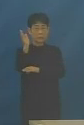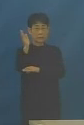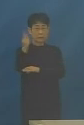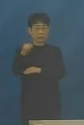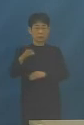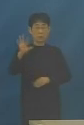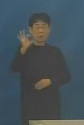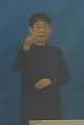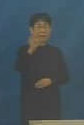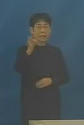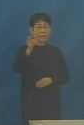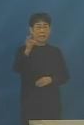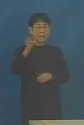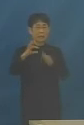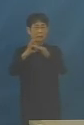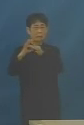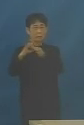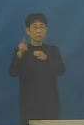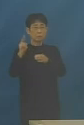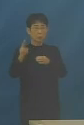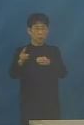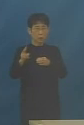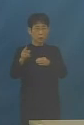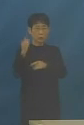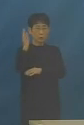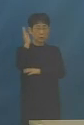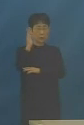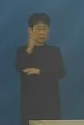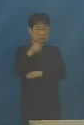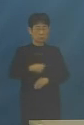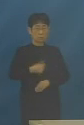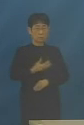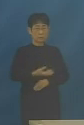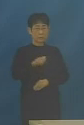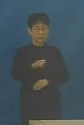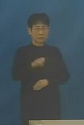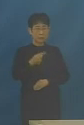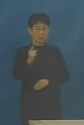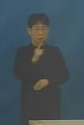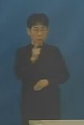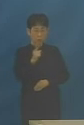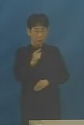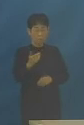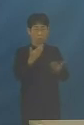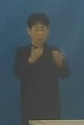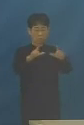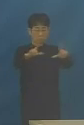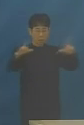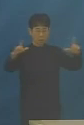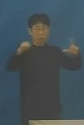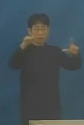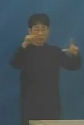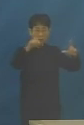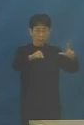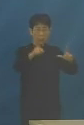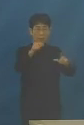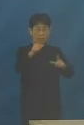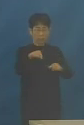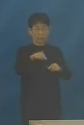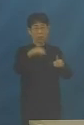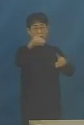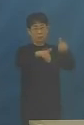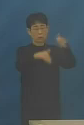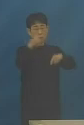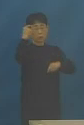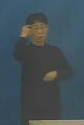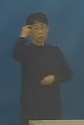というものが大きくクローズアップされた選挙になったのではないかと思いますぜひ襟を正して